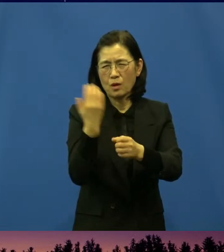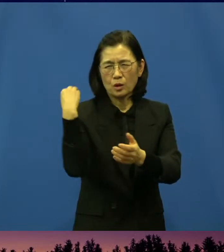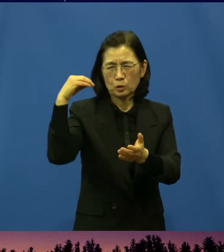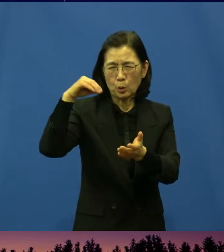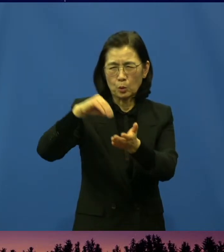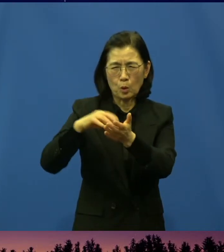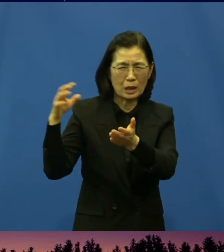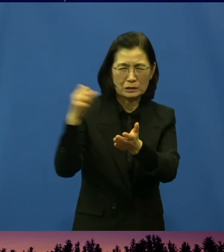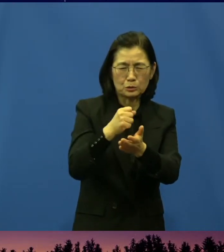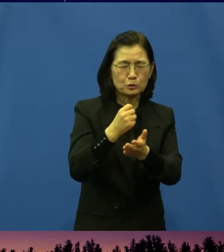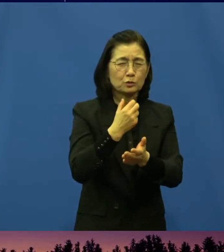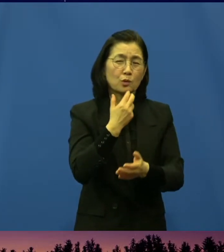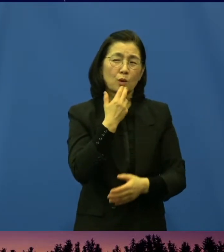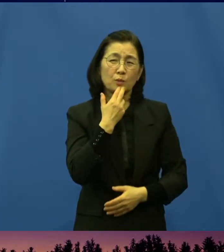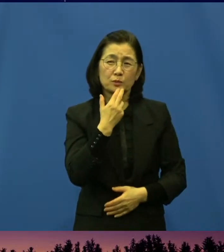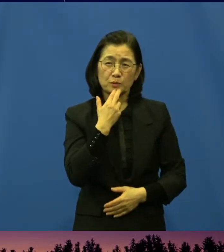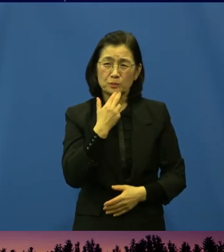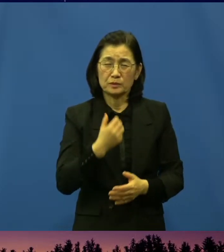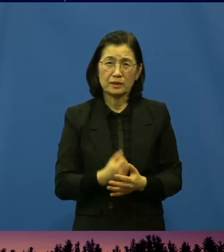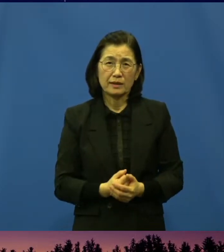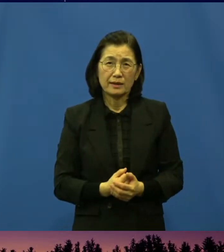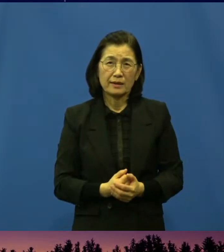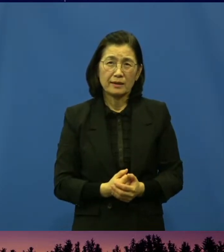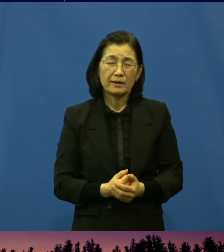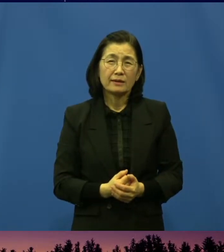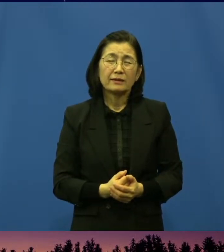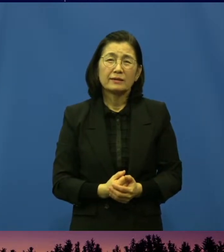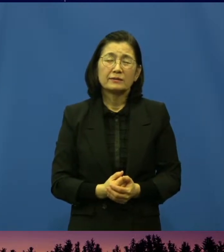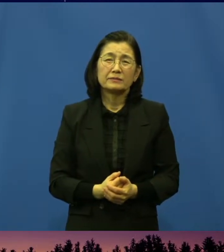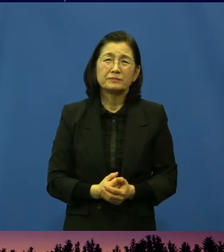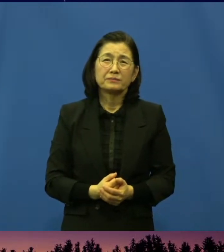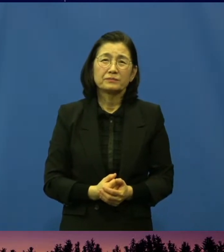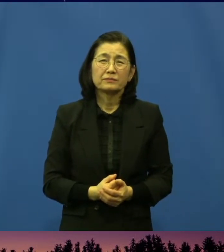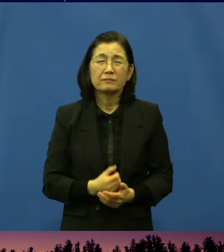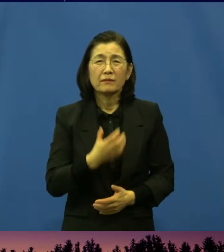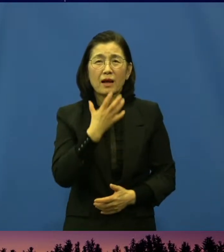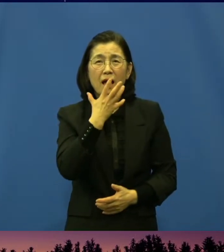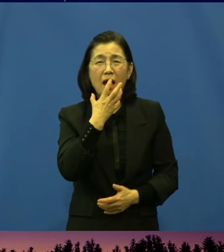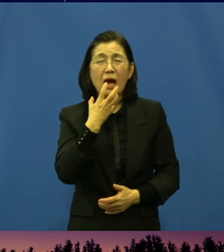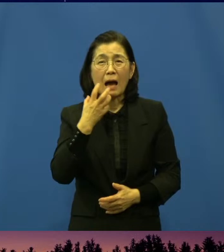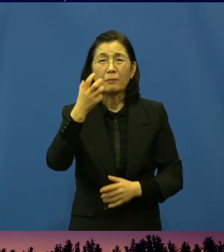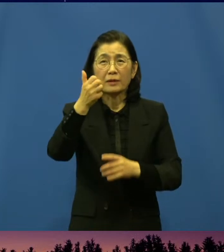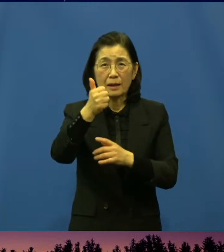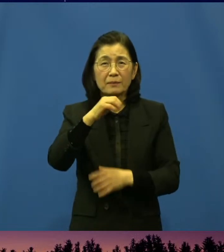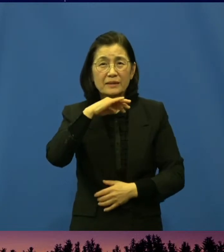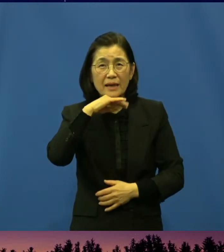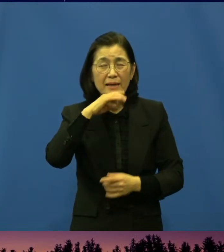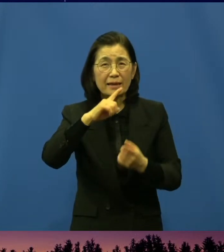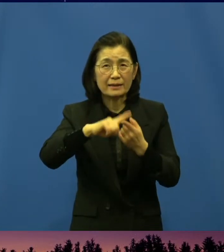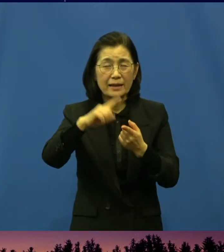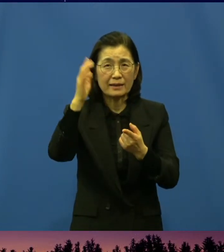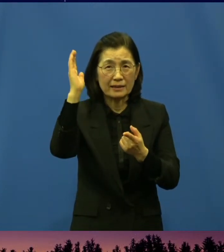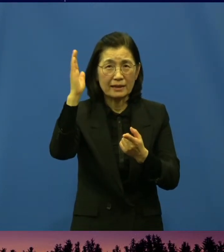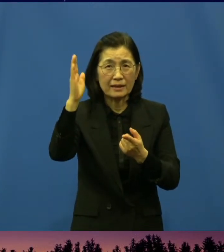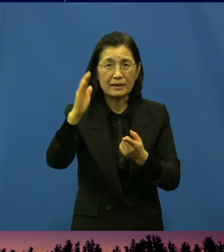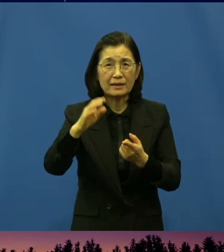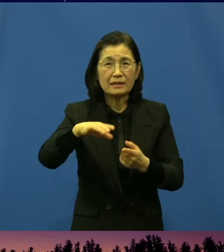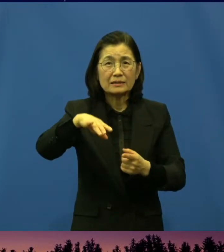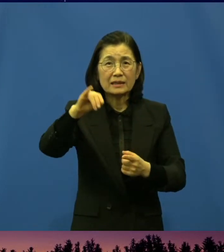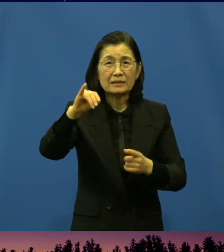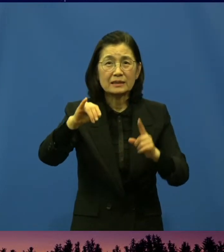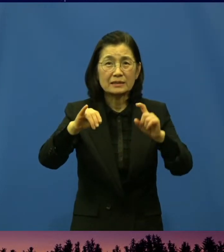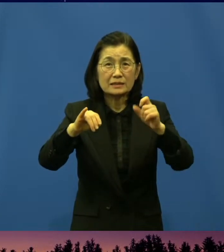잃어버린 거죠. 자, 아브라함의 나이에 대한 창세기에 재미있는 게 하나 나와요. 창세기 16장 16절에